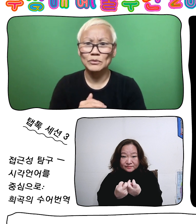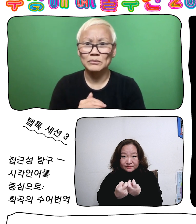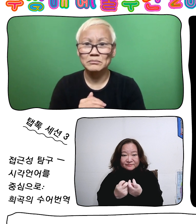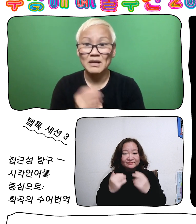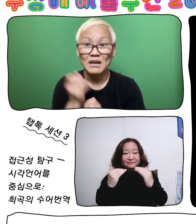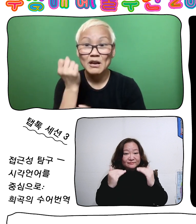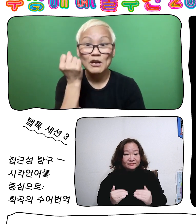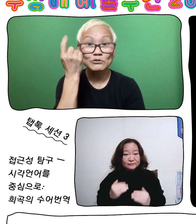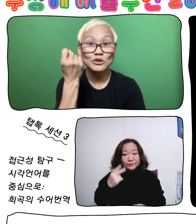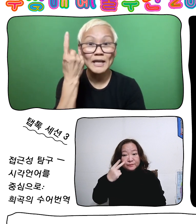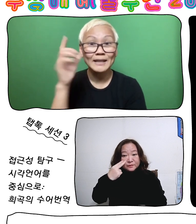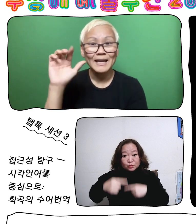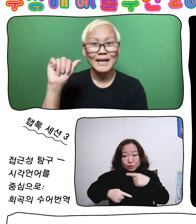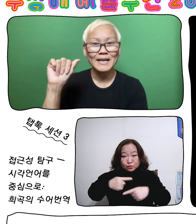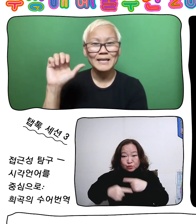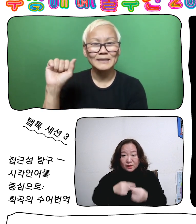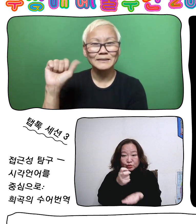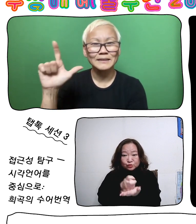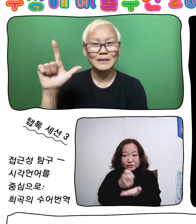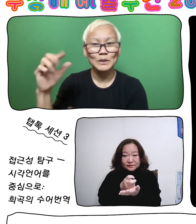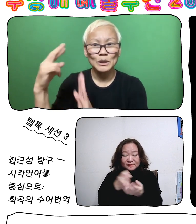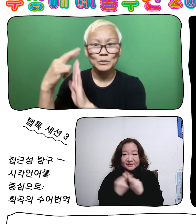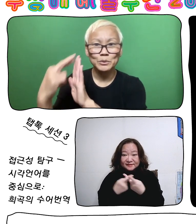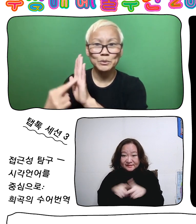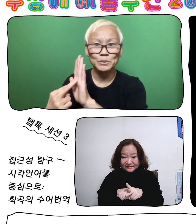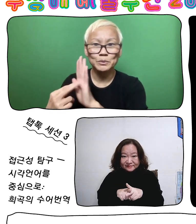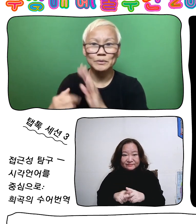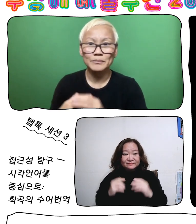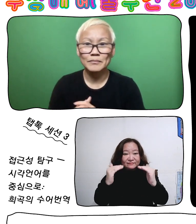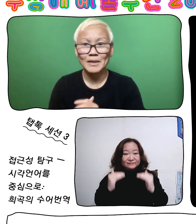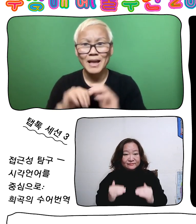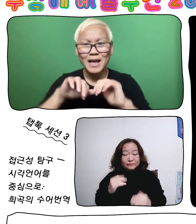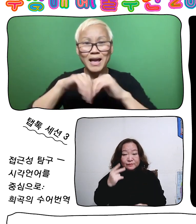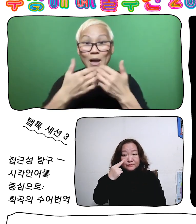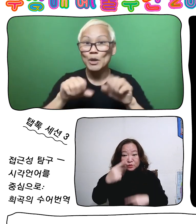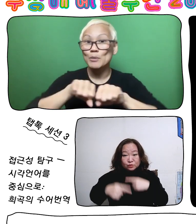셰익스피어의 작품을 예시로 단순화의 과정을 설명하겠습니다.